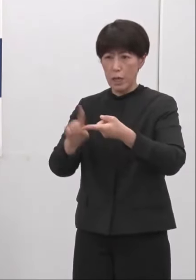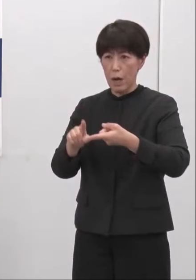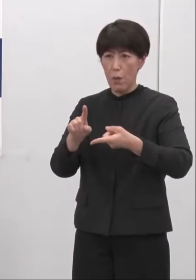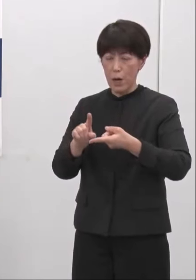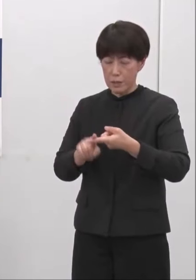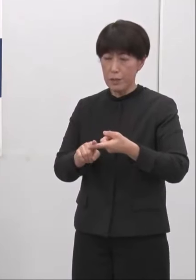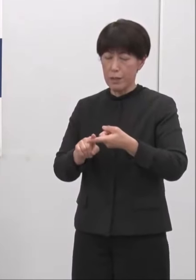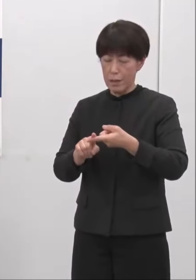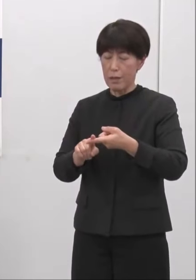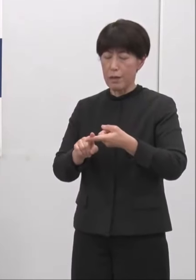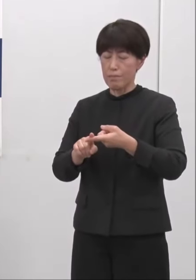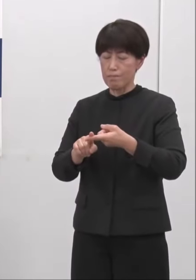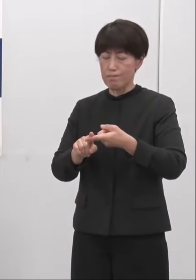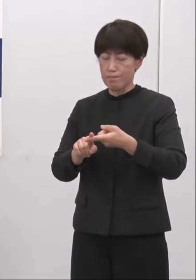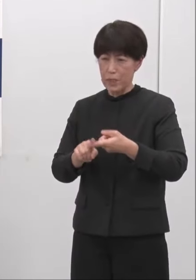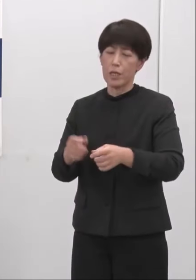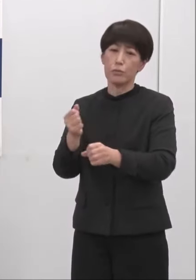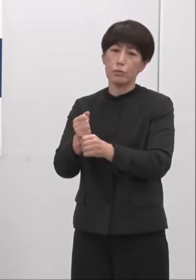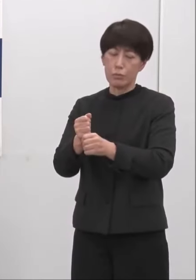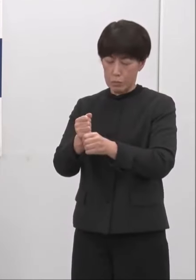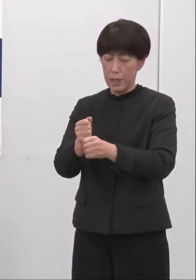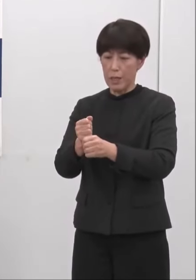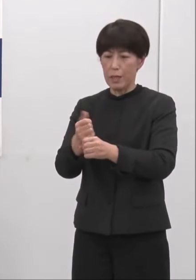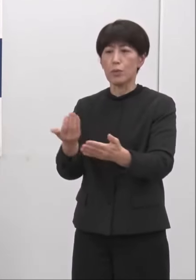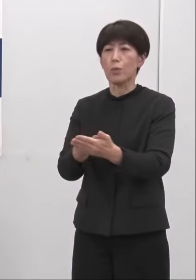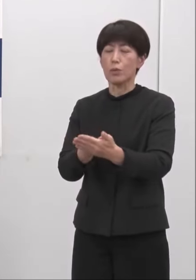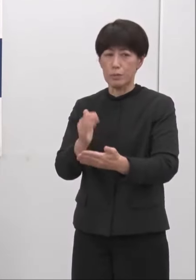。それはリングも一緒です。